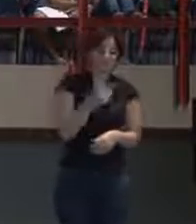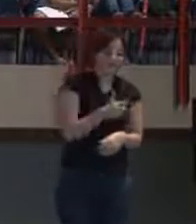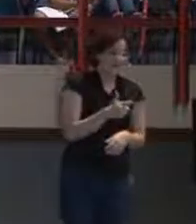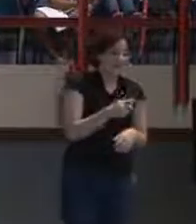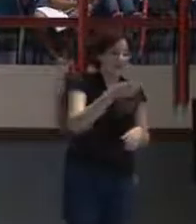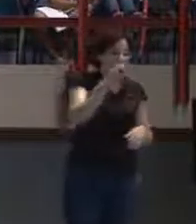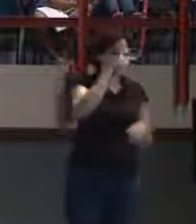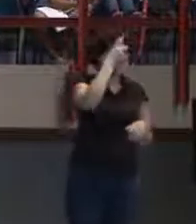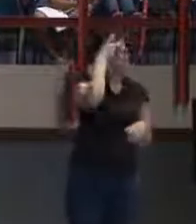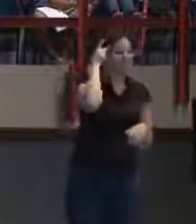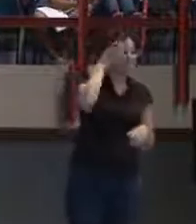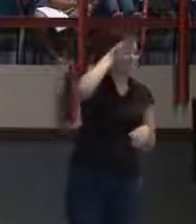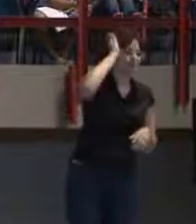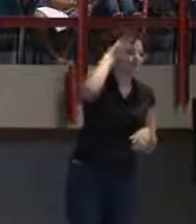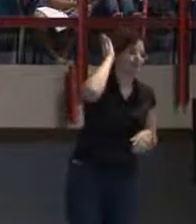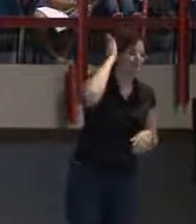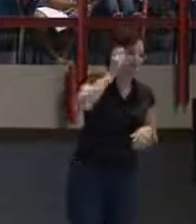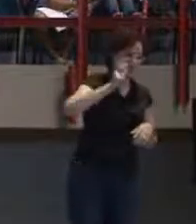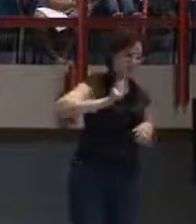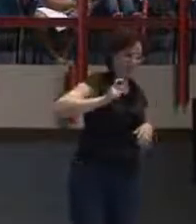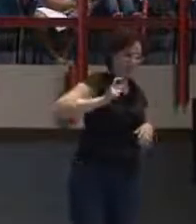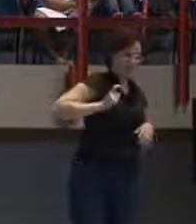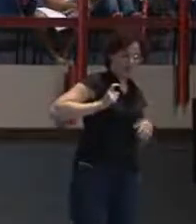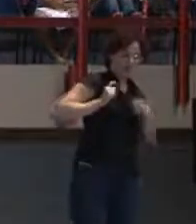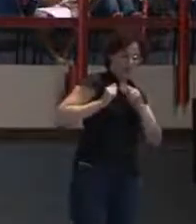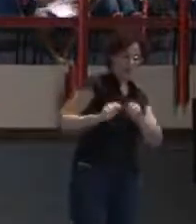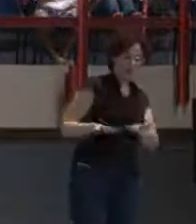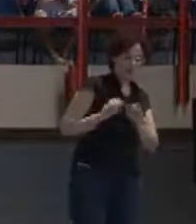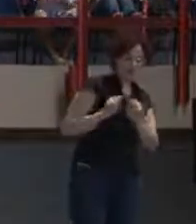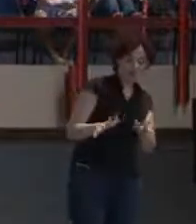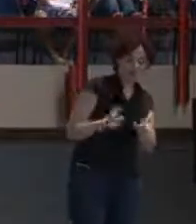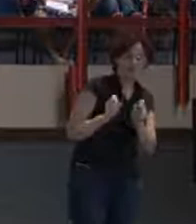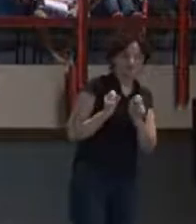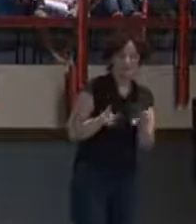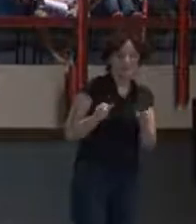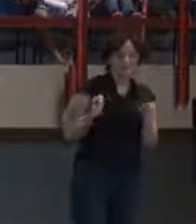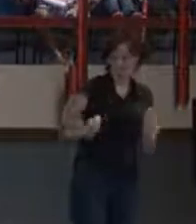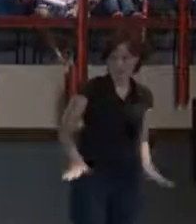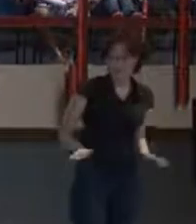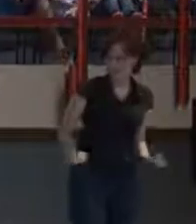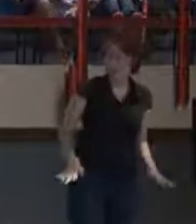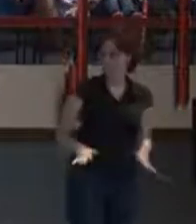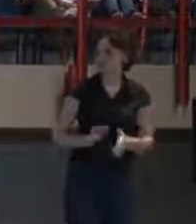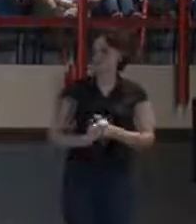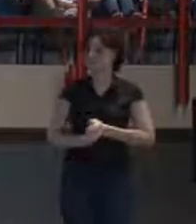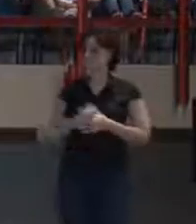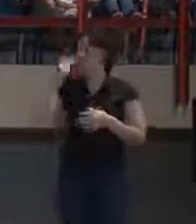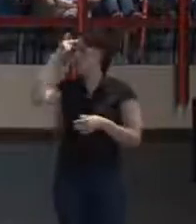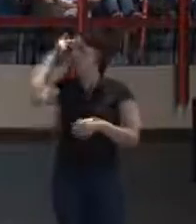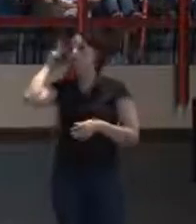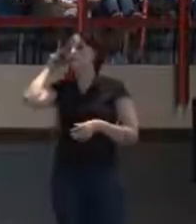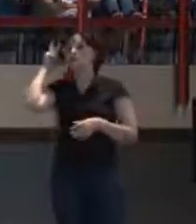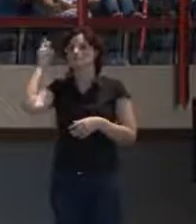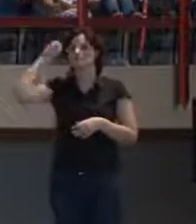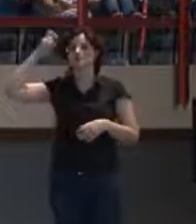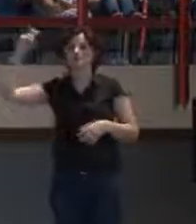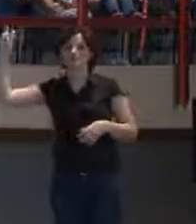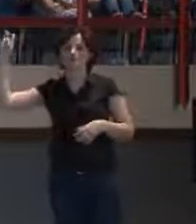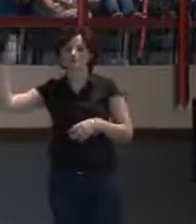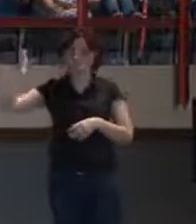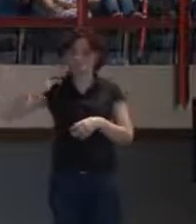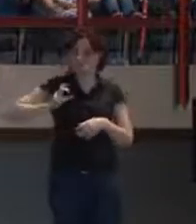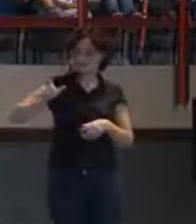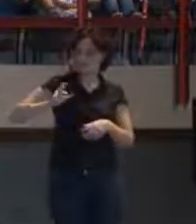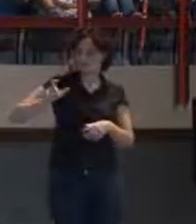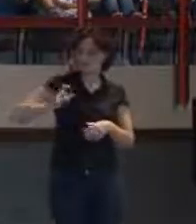simples, gente. Aquele que é inteligente, pega o dinheiro e poupa. Aquele que é burro, pega o dinheiro e gasta. Portugal fazia